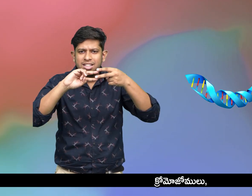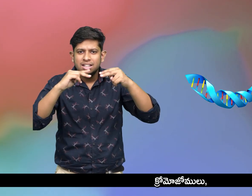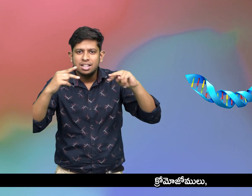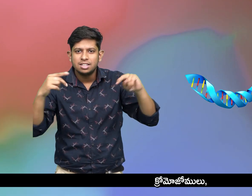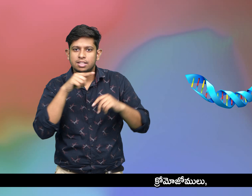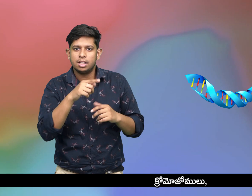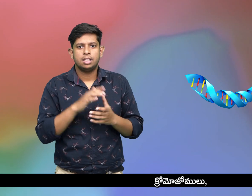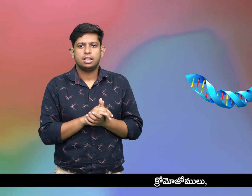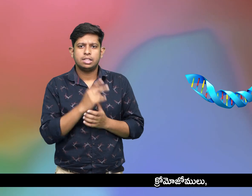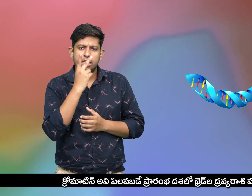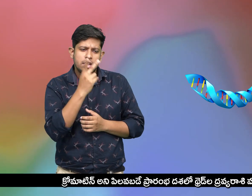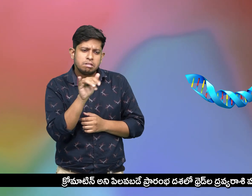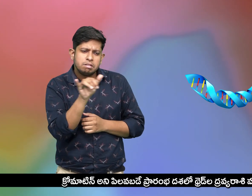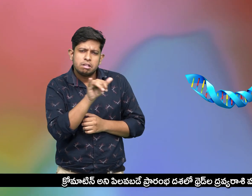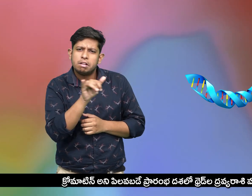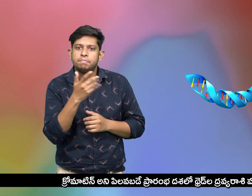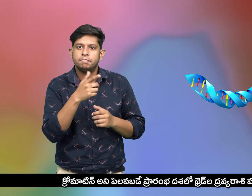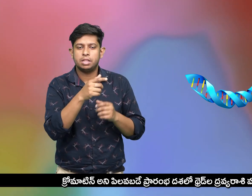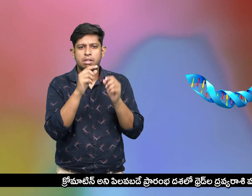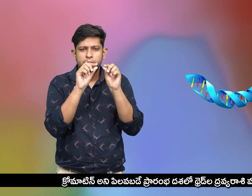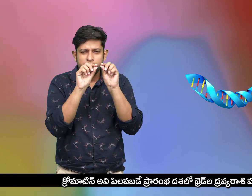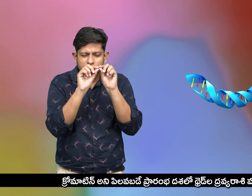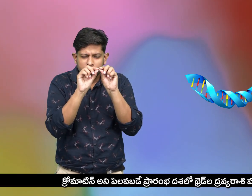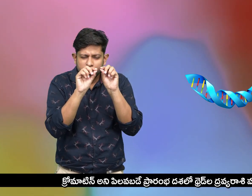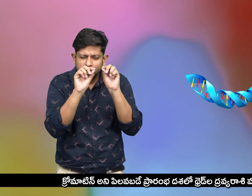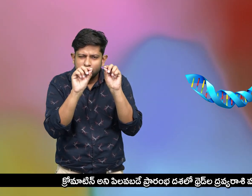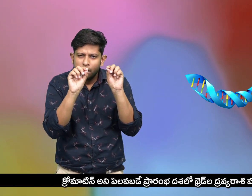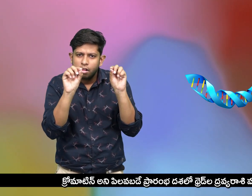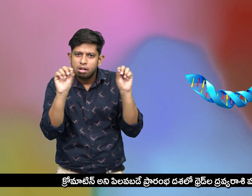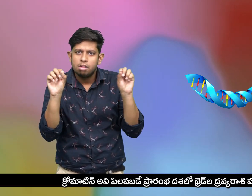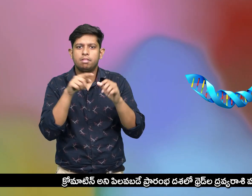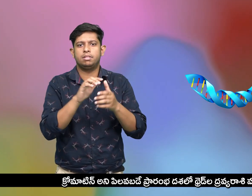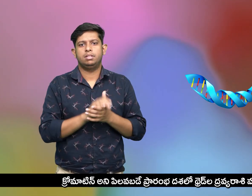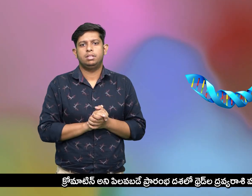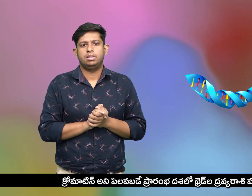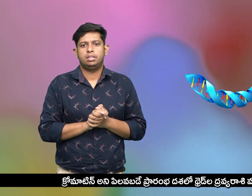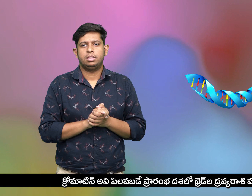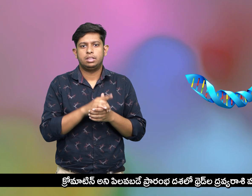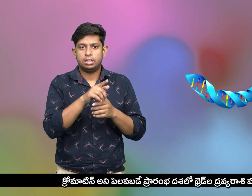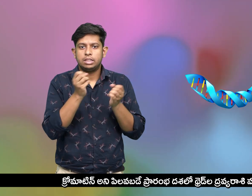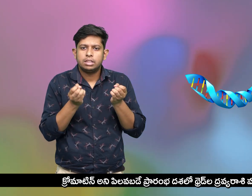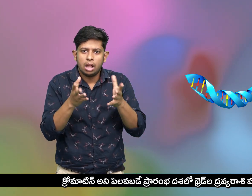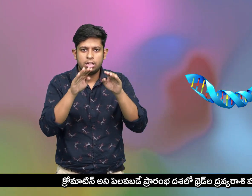క్రోమోజోమ్లు క్రోమాటిన్ అని పిలువబడే ప్రారంభ దశలో థ్రెడ్ల ద్రవ్యరాశి వలె